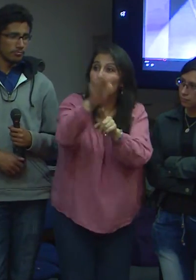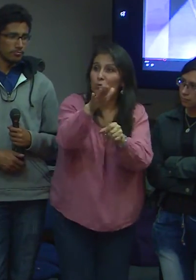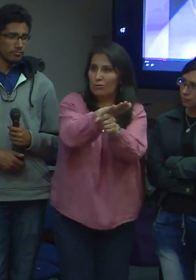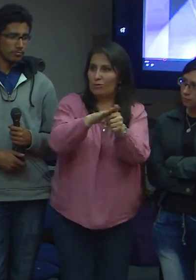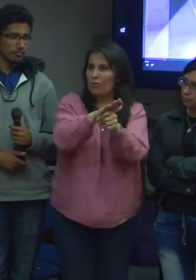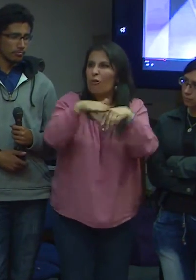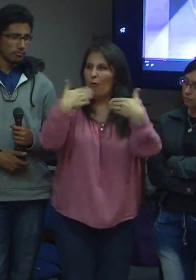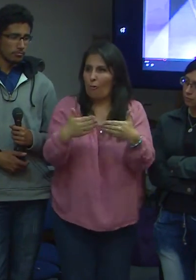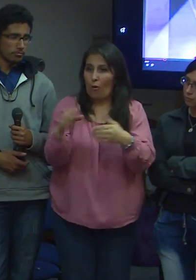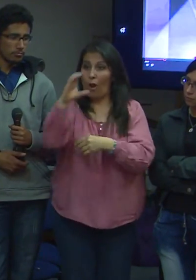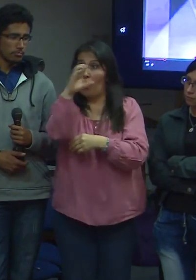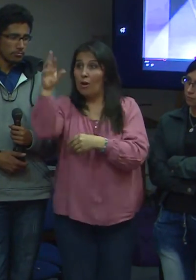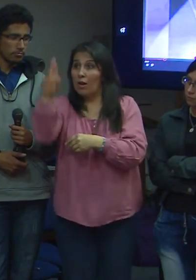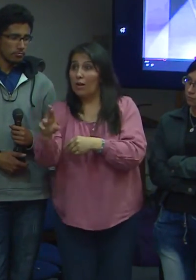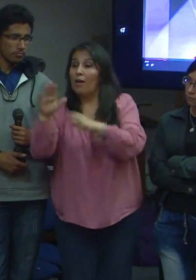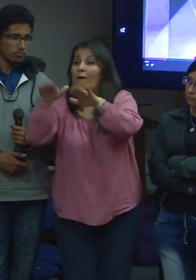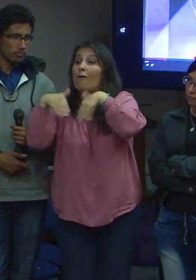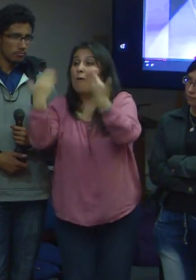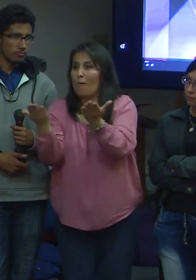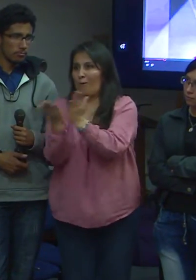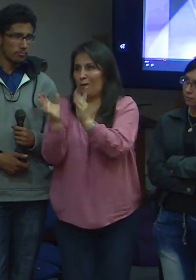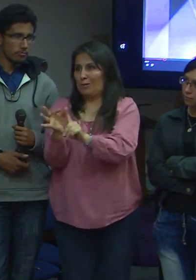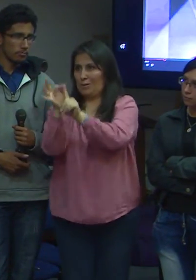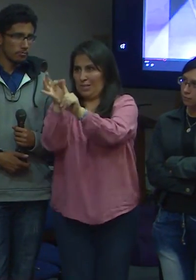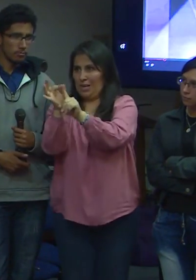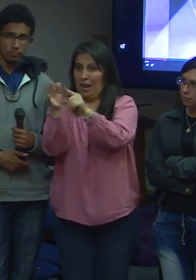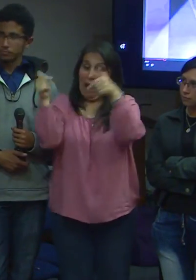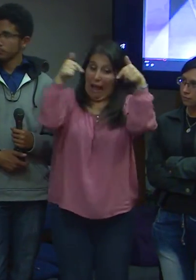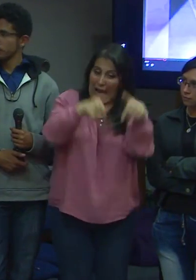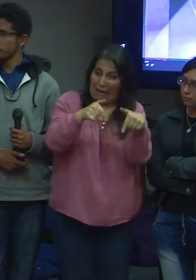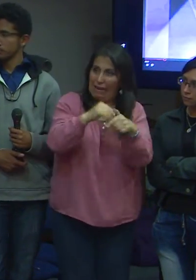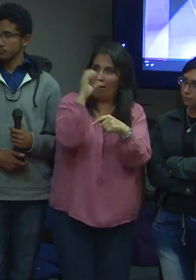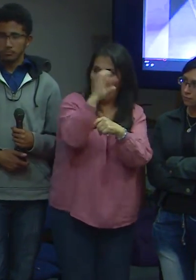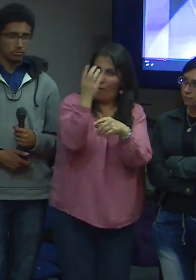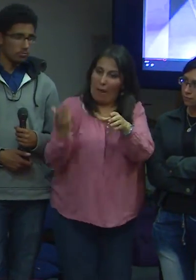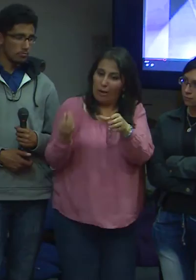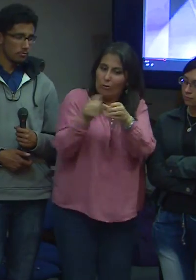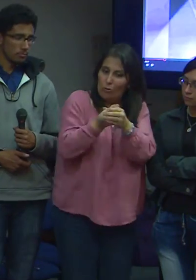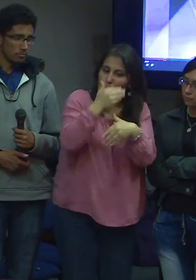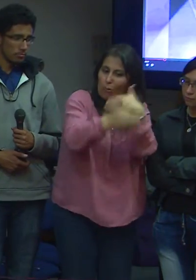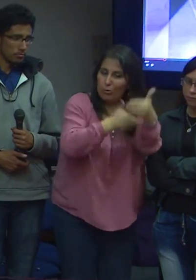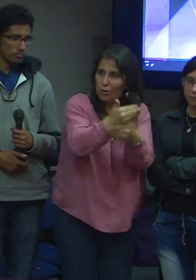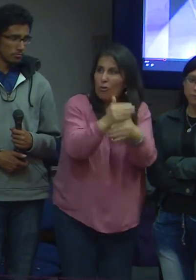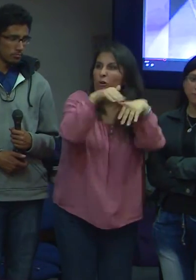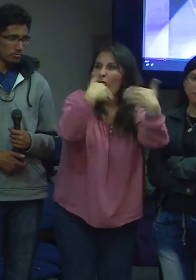y los procesos de inclusión aquí y allá, que es en nuestro país y en Costa Rica.